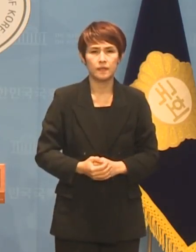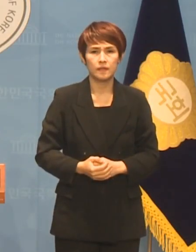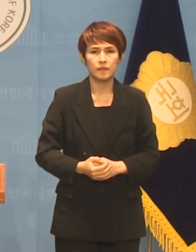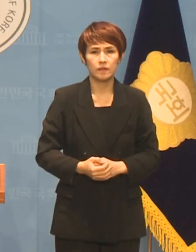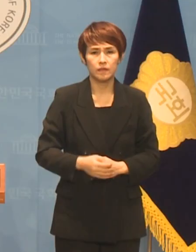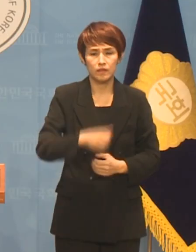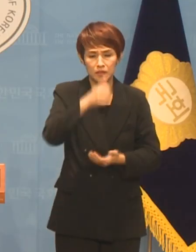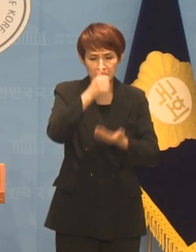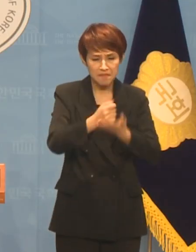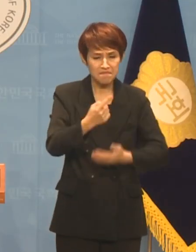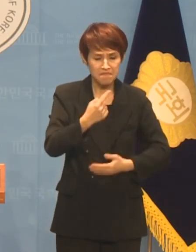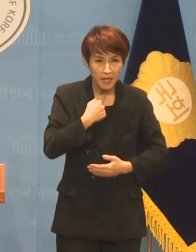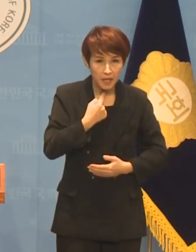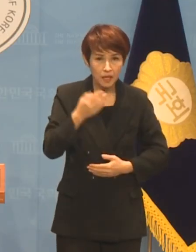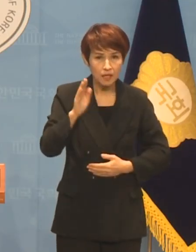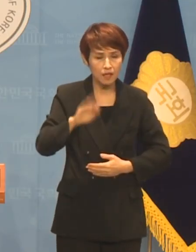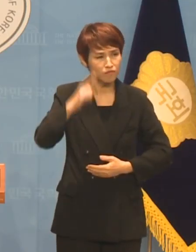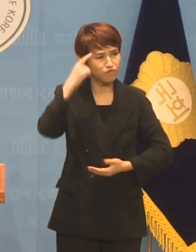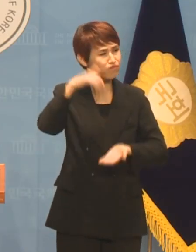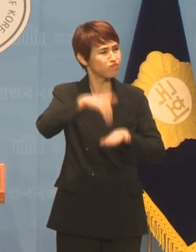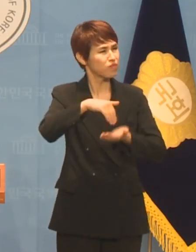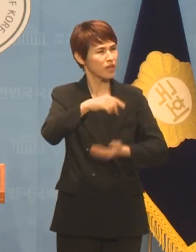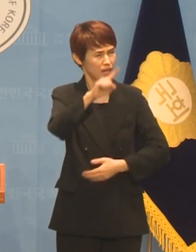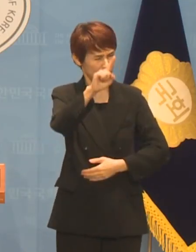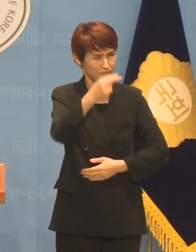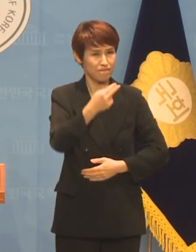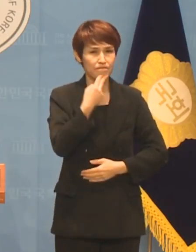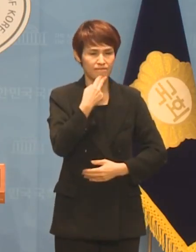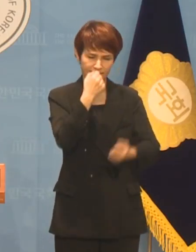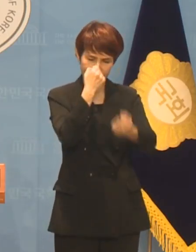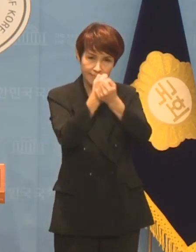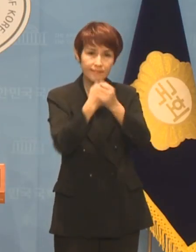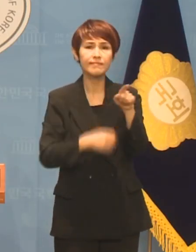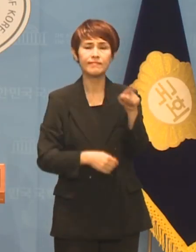죄를 짓고도 반성조차 하지 않는 후한무치의 정치,